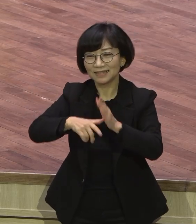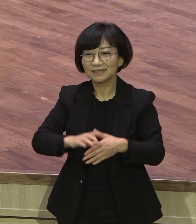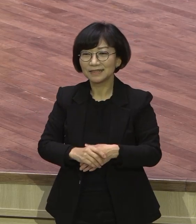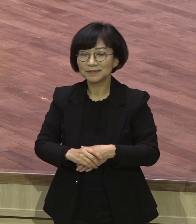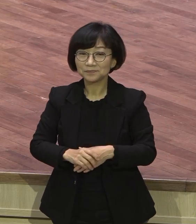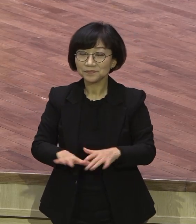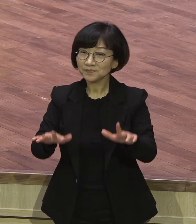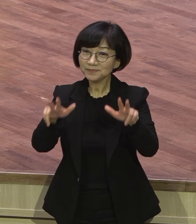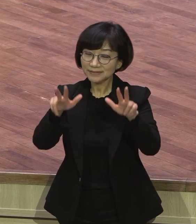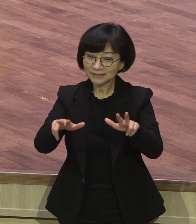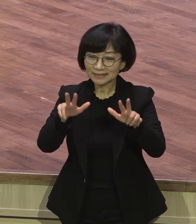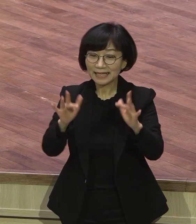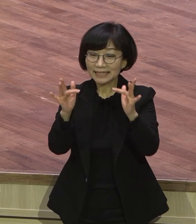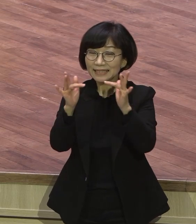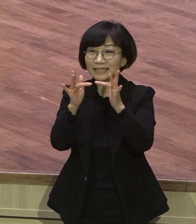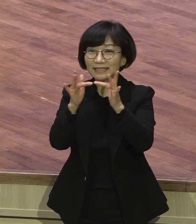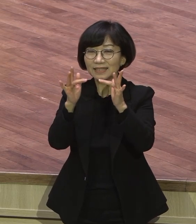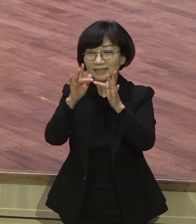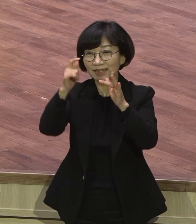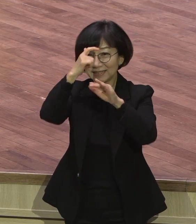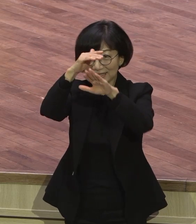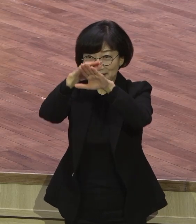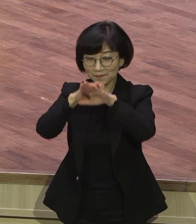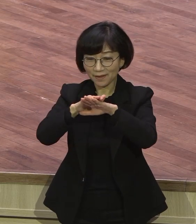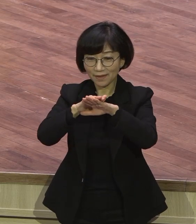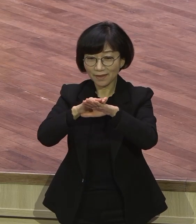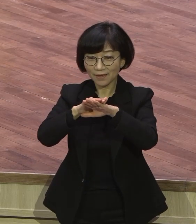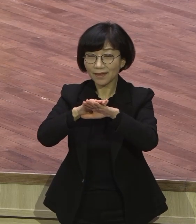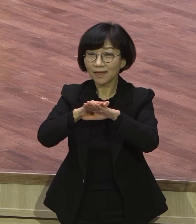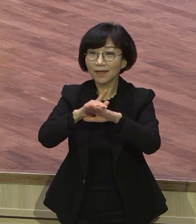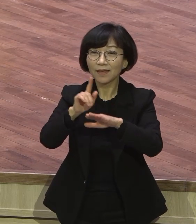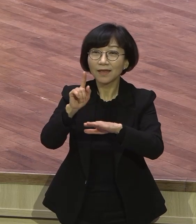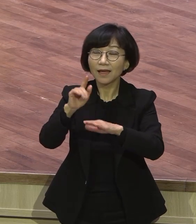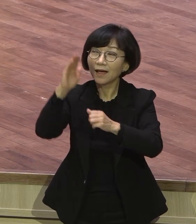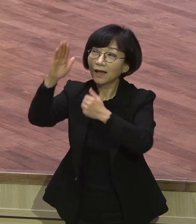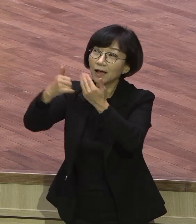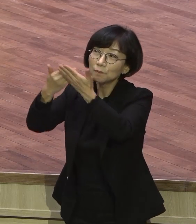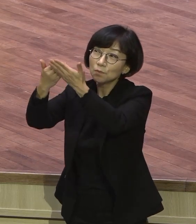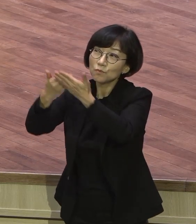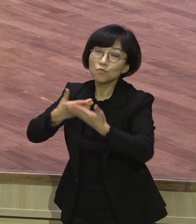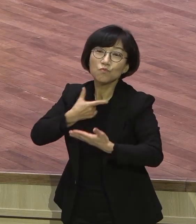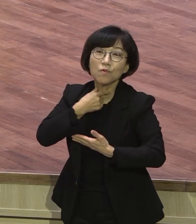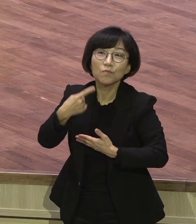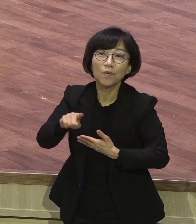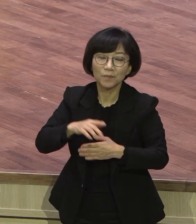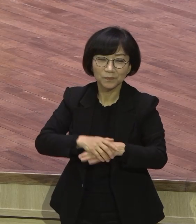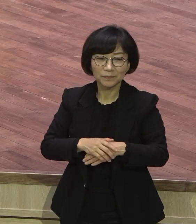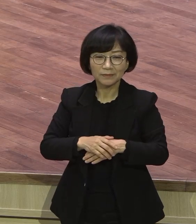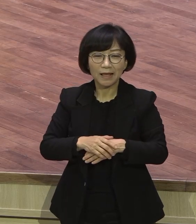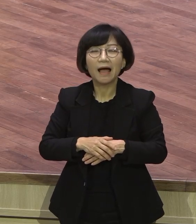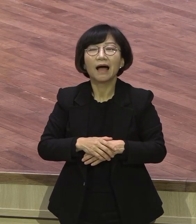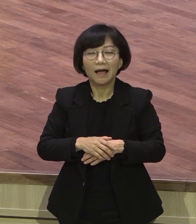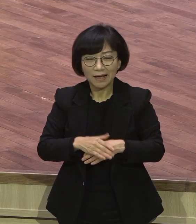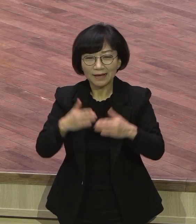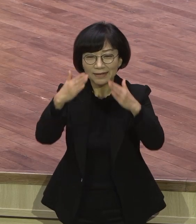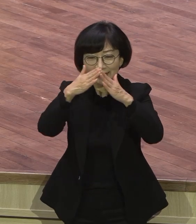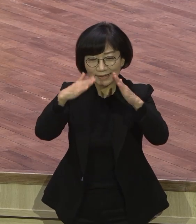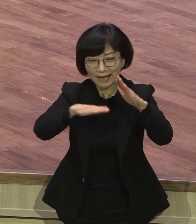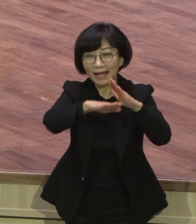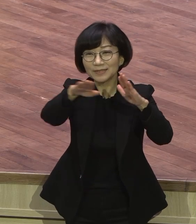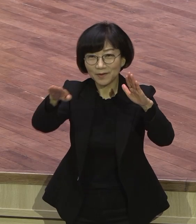하나님께서 가정예배 회복하고 정말 습관적으로 교회 다 출입하던 이 발걸음이 이제는